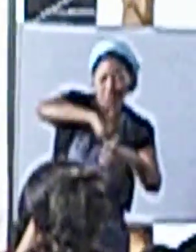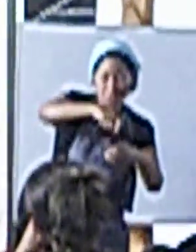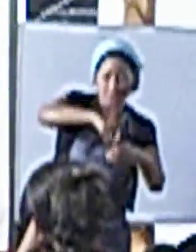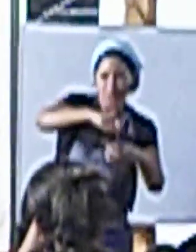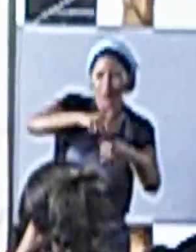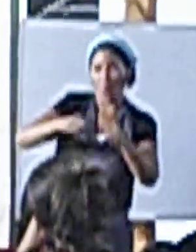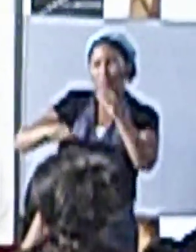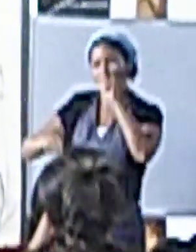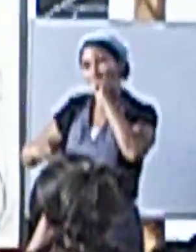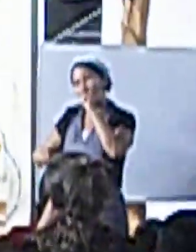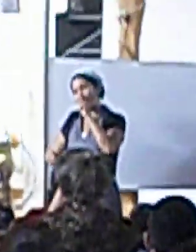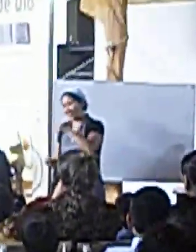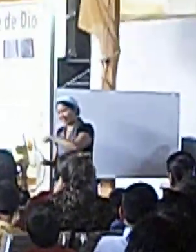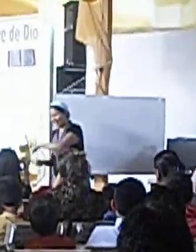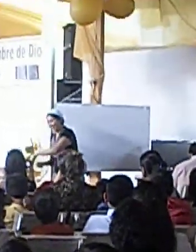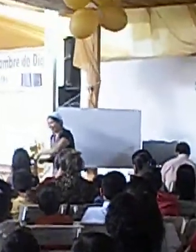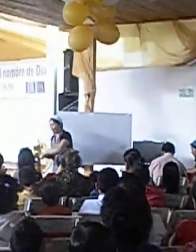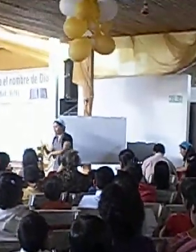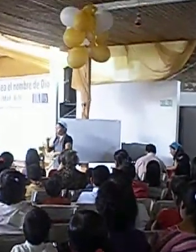En cocinero.